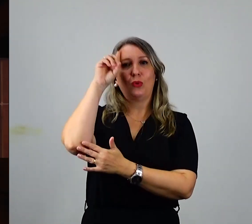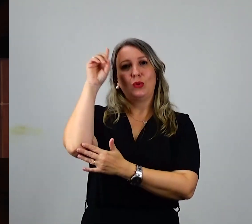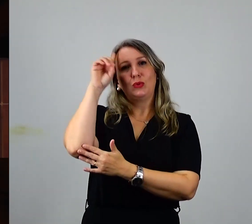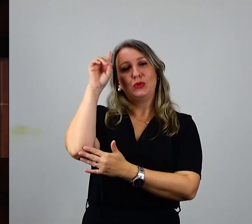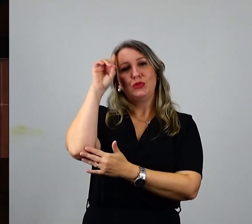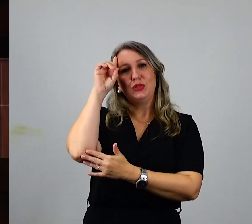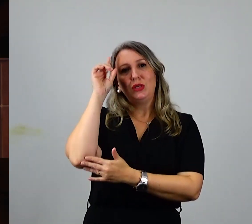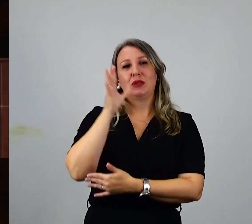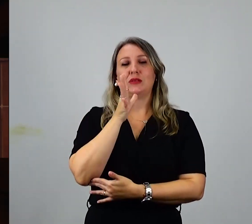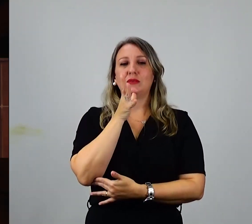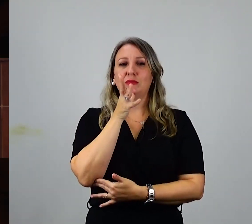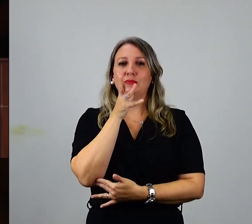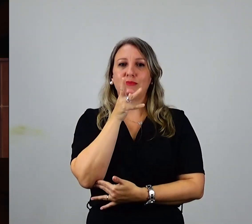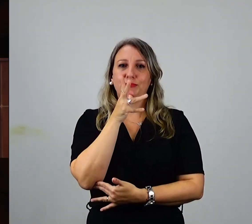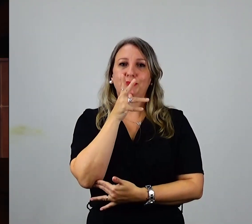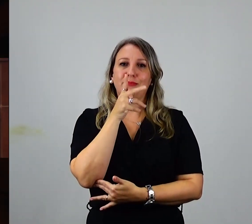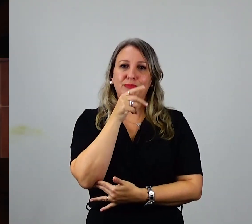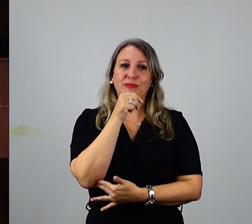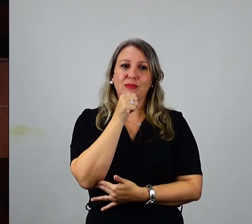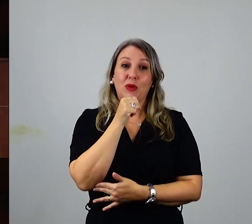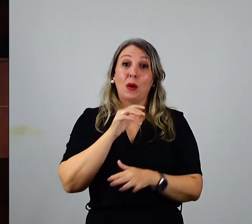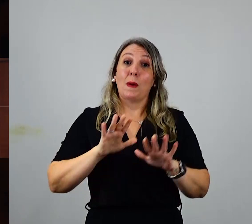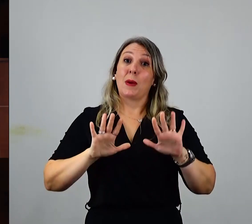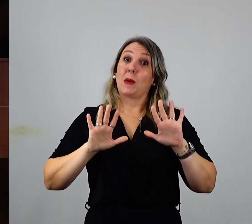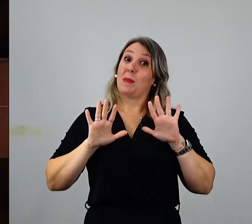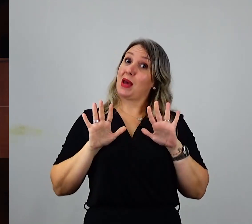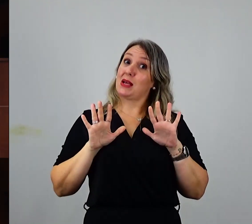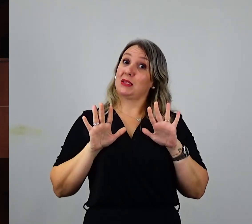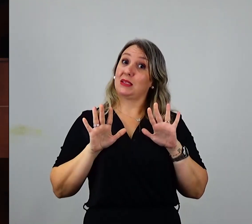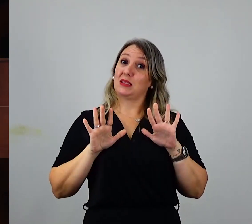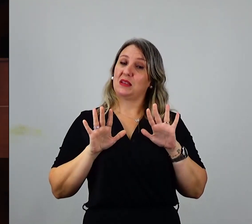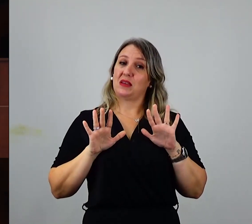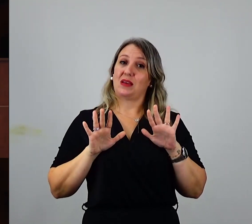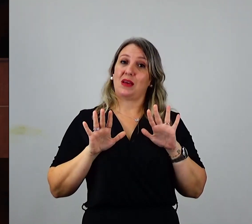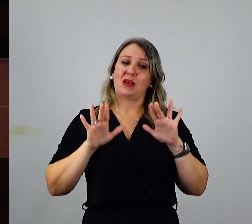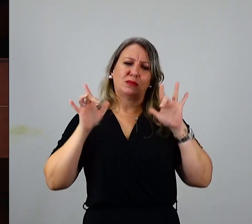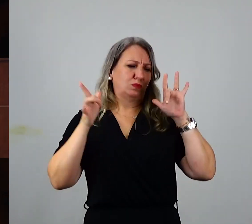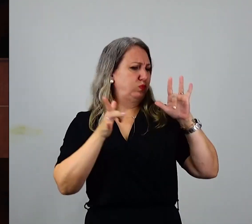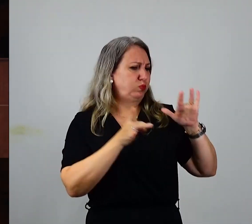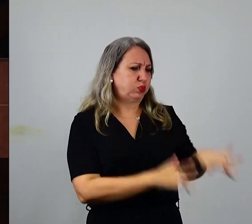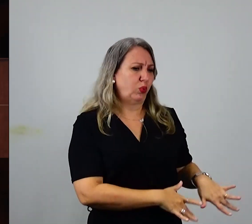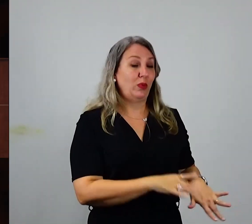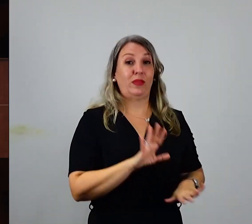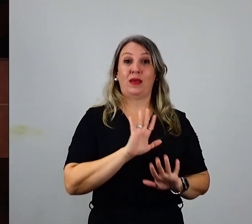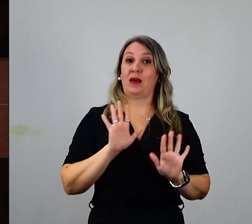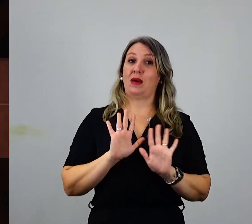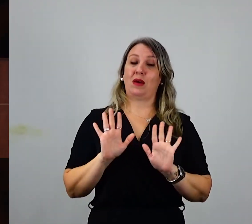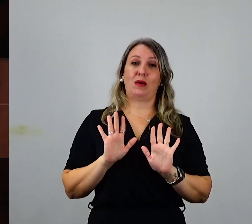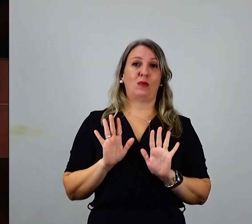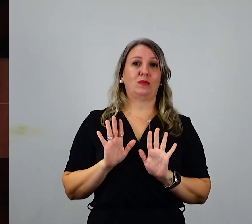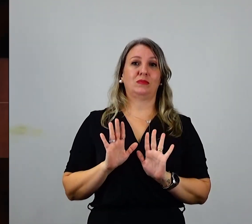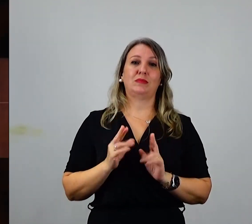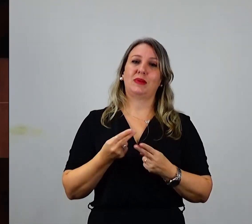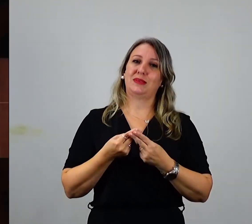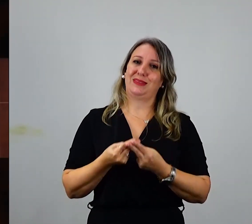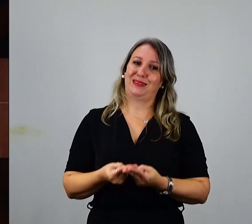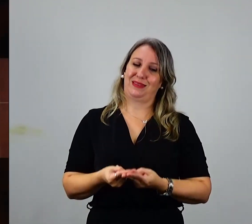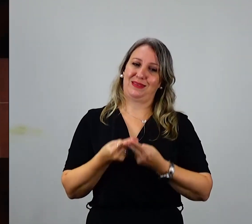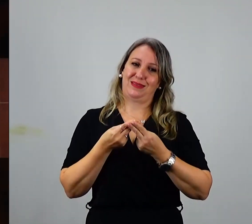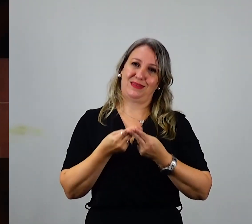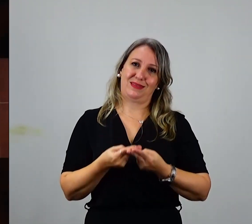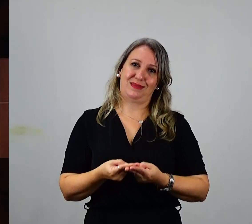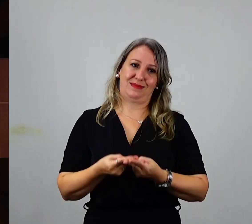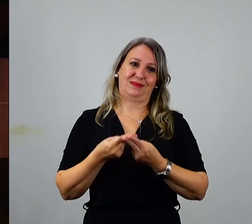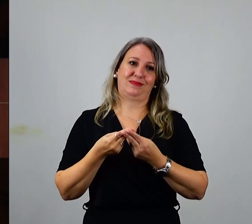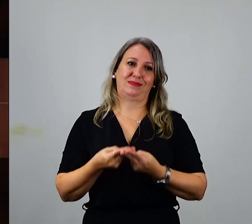Permaneçam. Não desistam. Vocês ainda vão passar por várias situações na sua vida